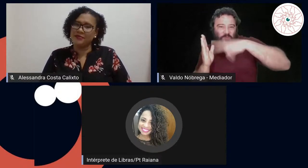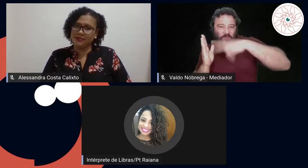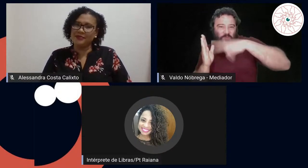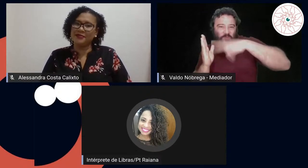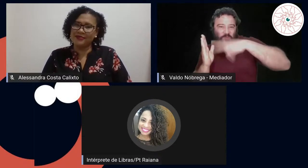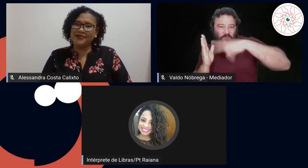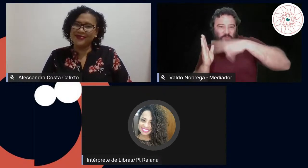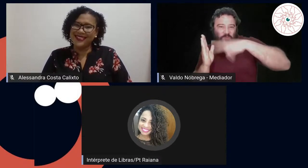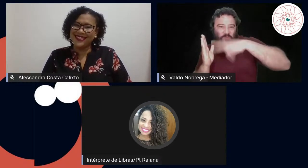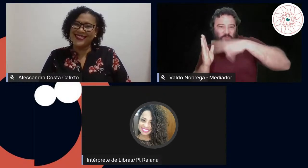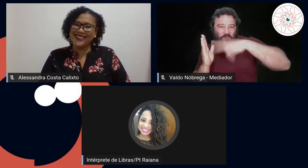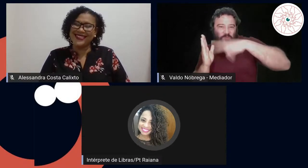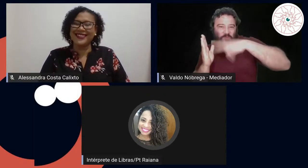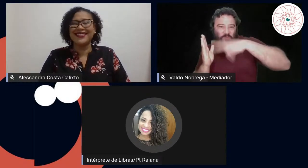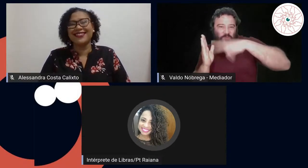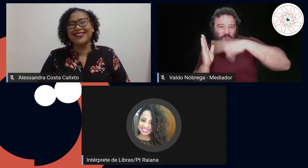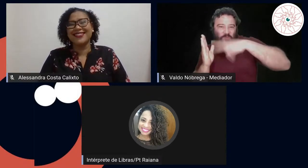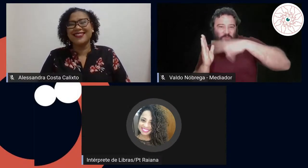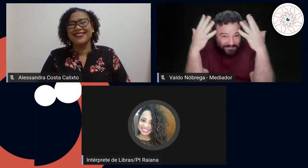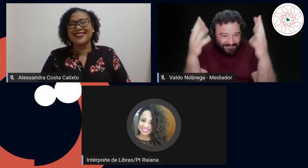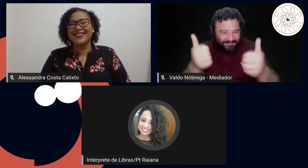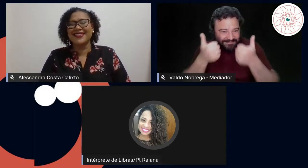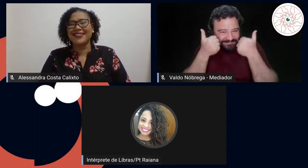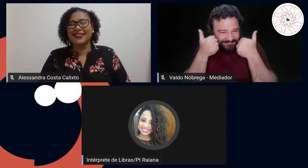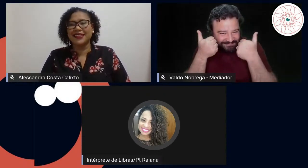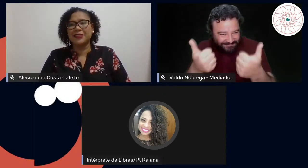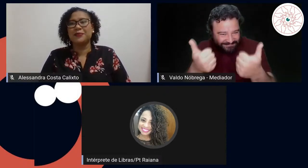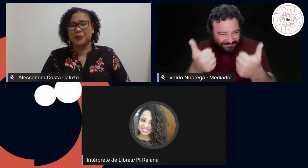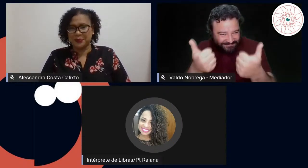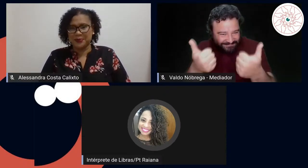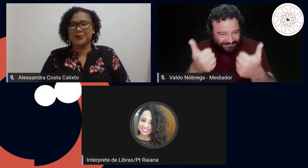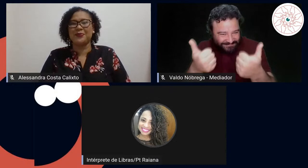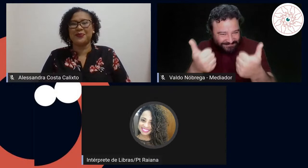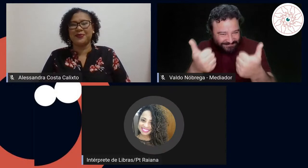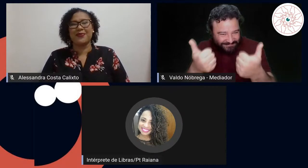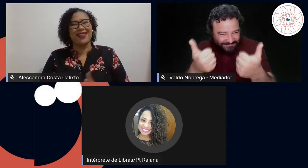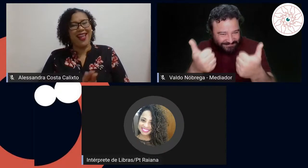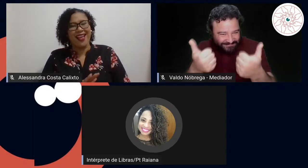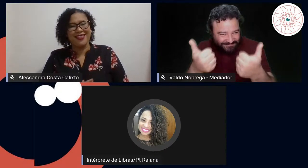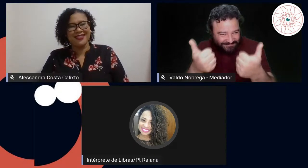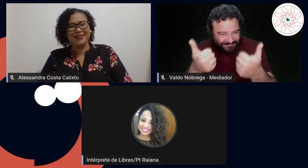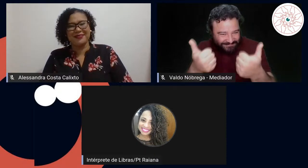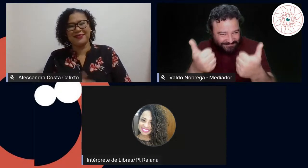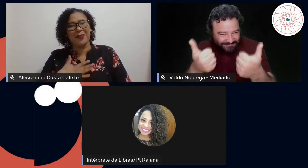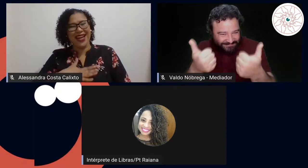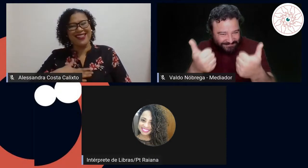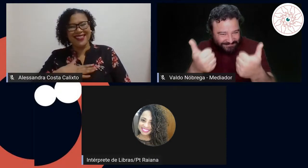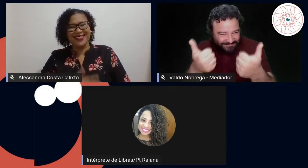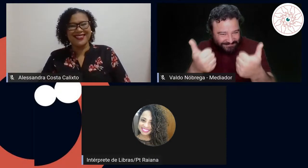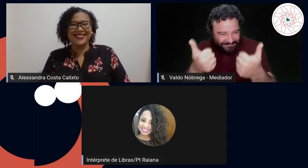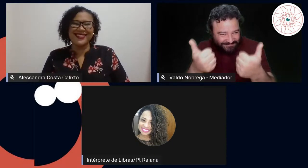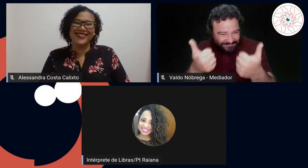Então, muito obrigada pela sua contribuição. Você motivou as pessoas quanto à leitura. Muito